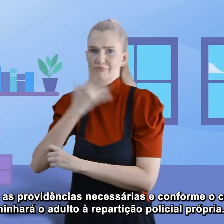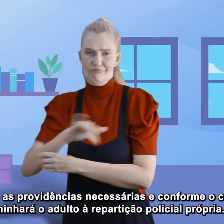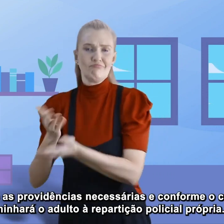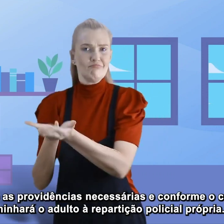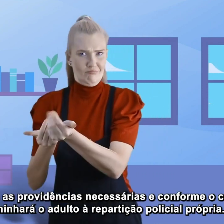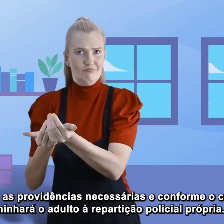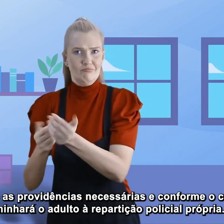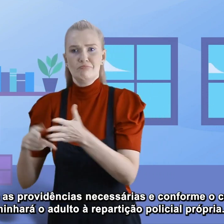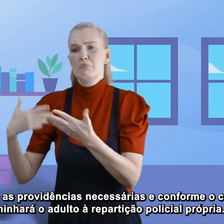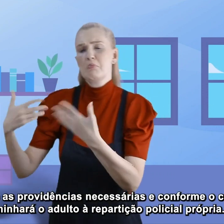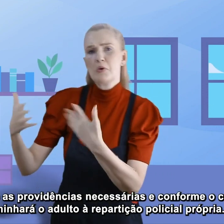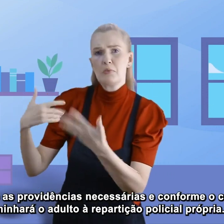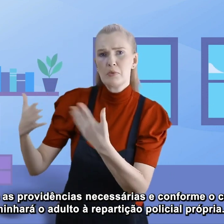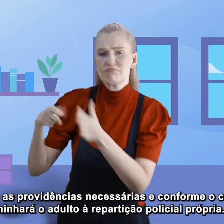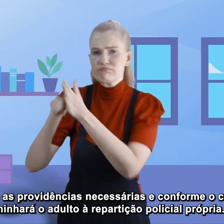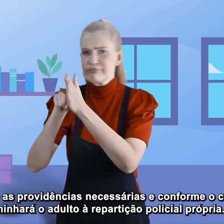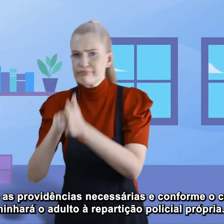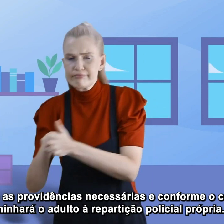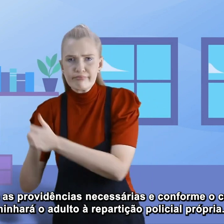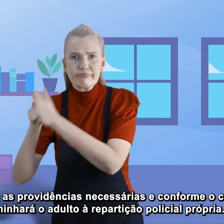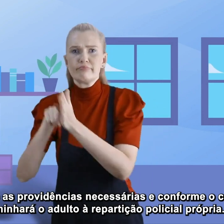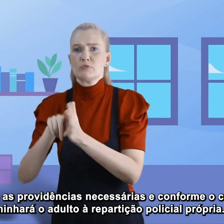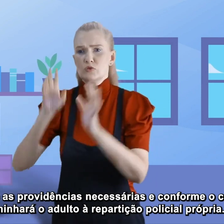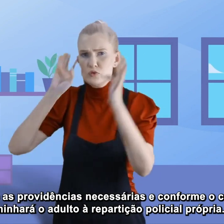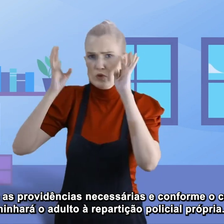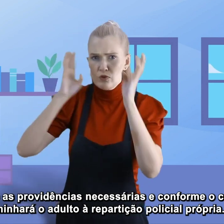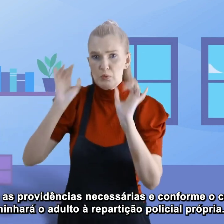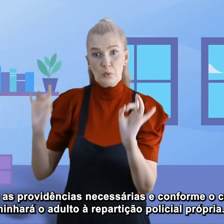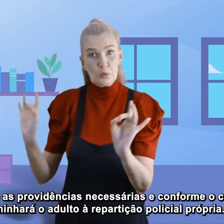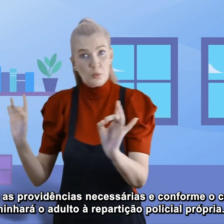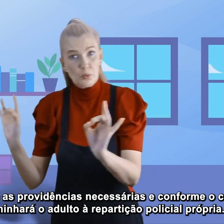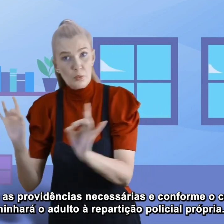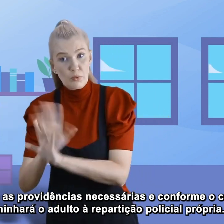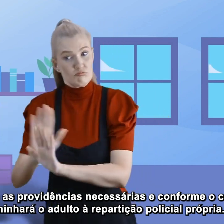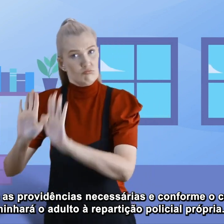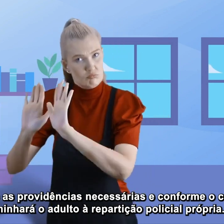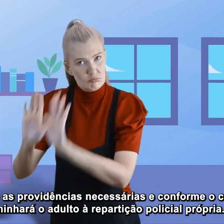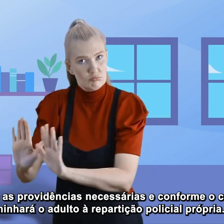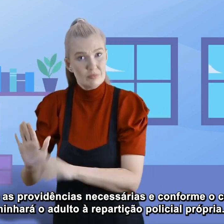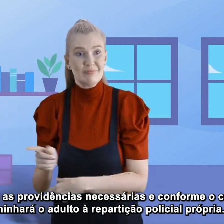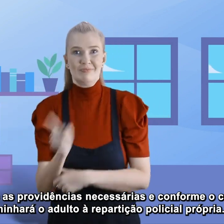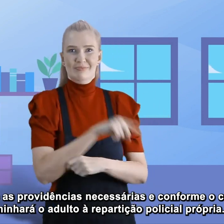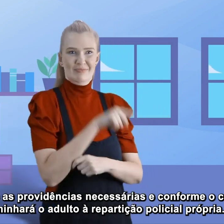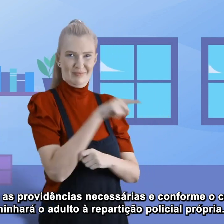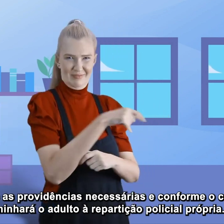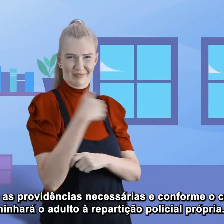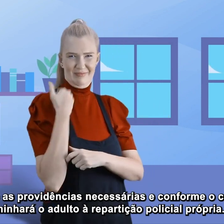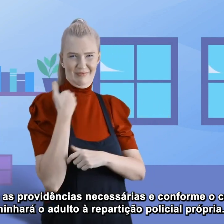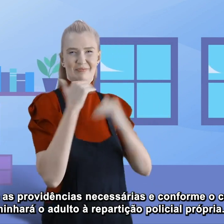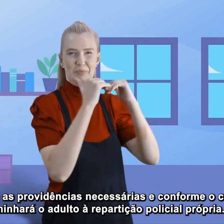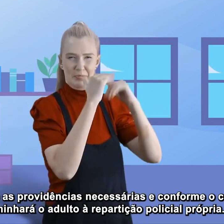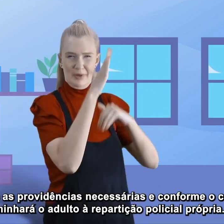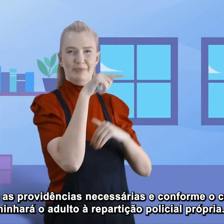as providências necessárias e conforme o caso, encaminhará ao adulto a repartição